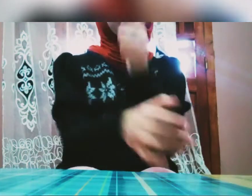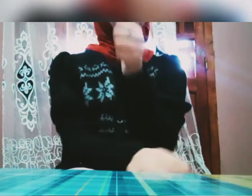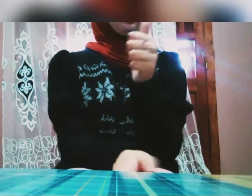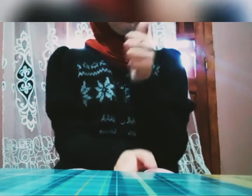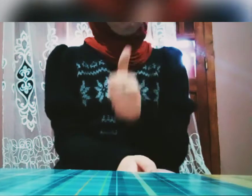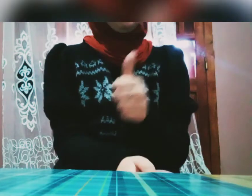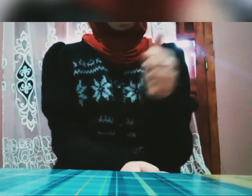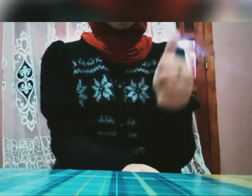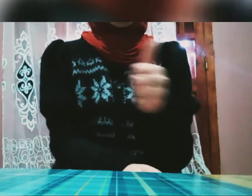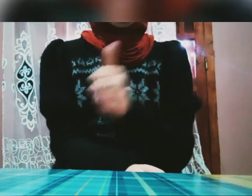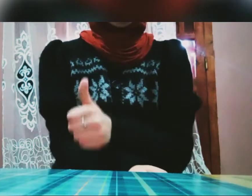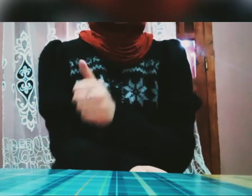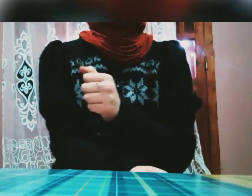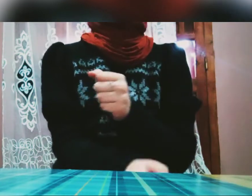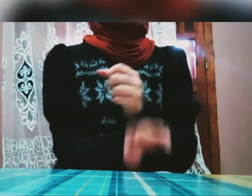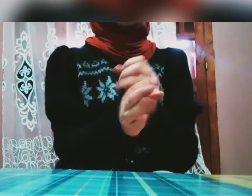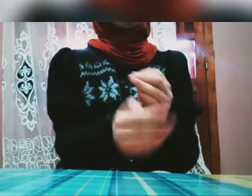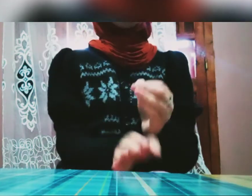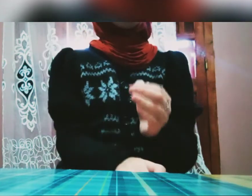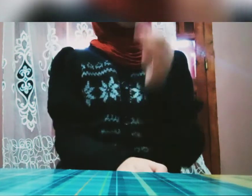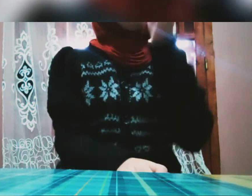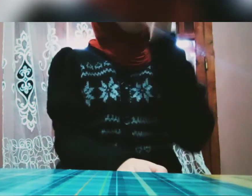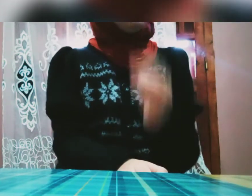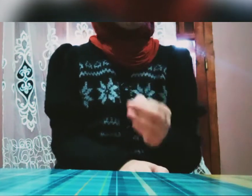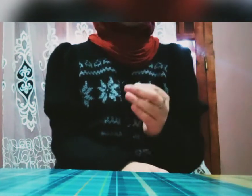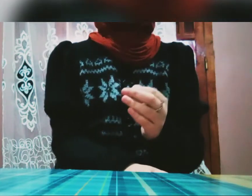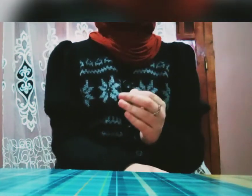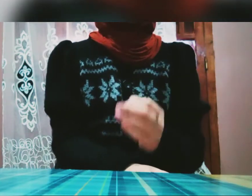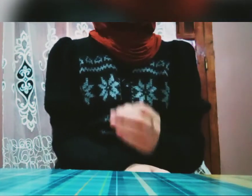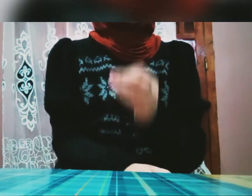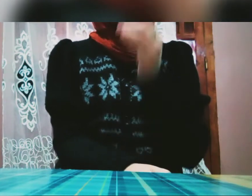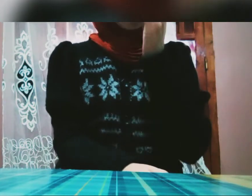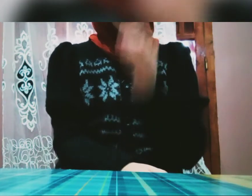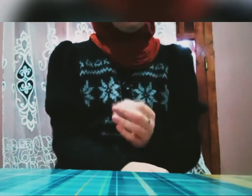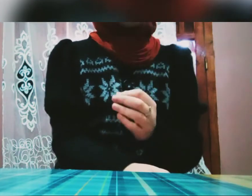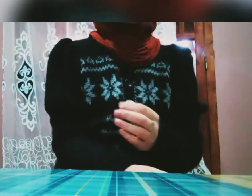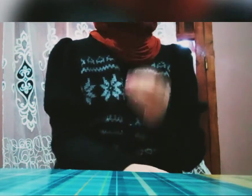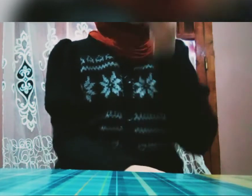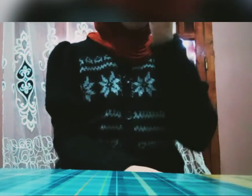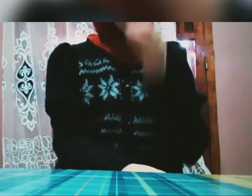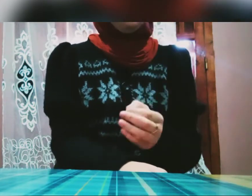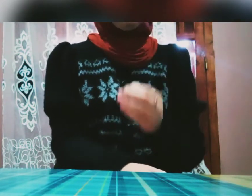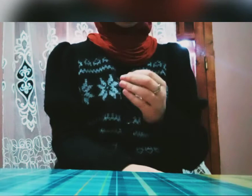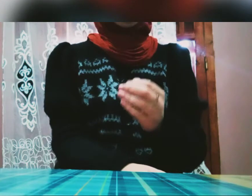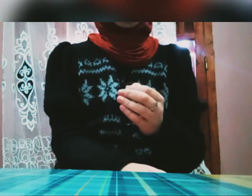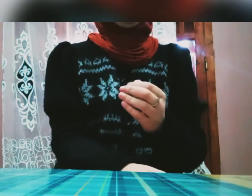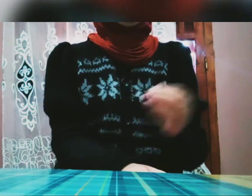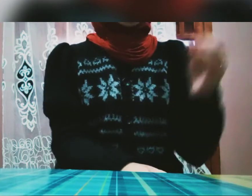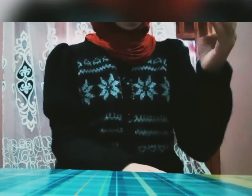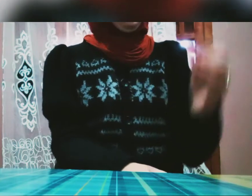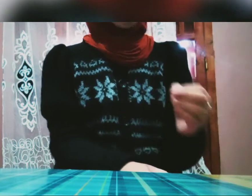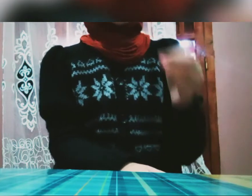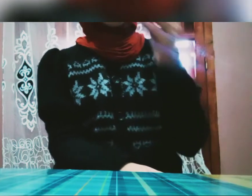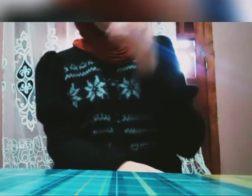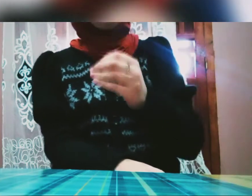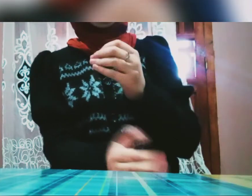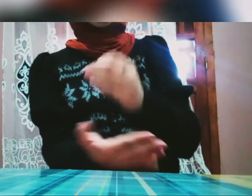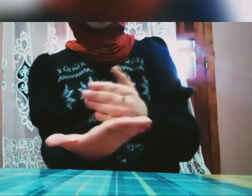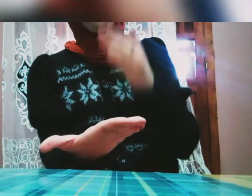نقرأ مادة كذا وكذا، لازم نكون منضبط عند وقتي وفعلا نحاول نقرأ